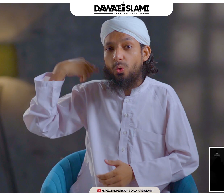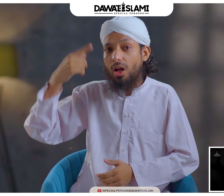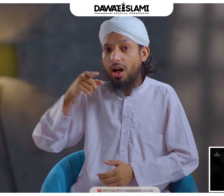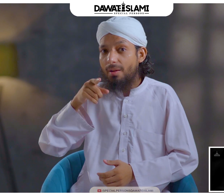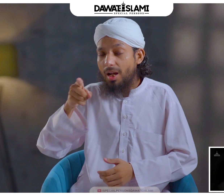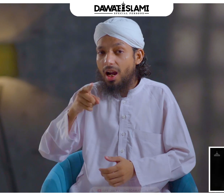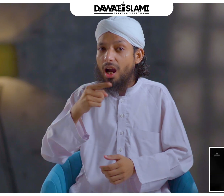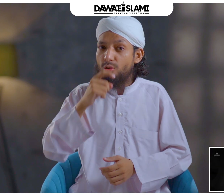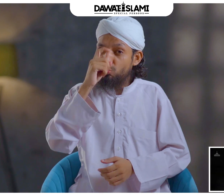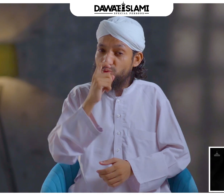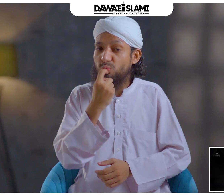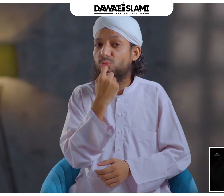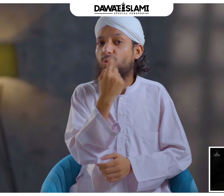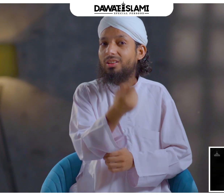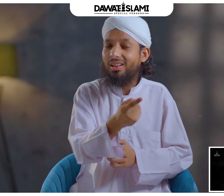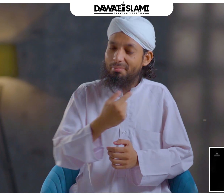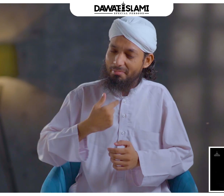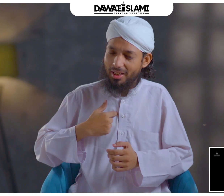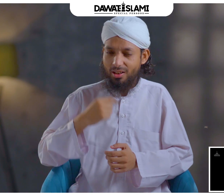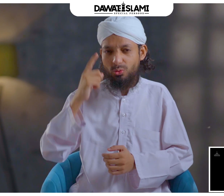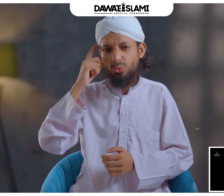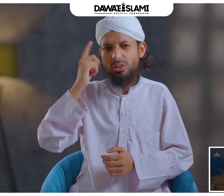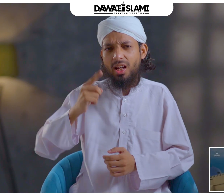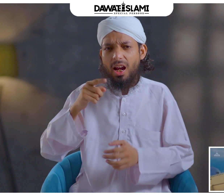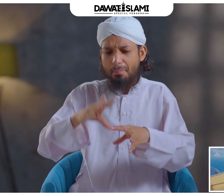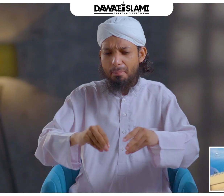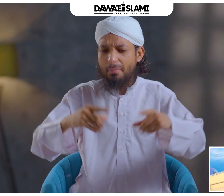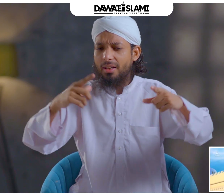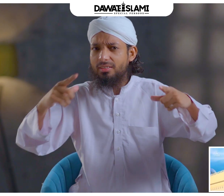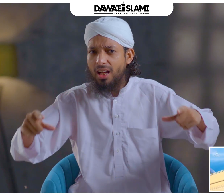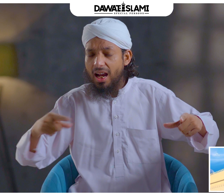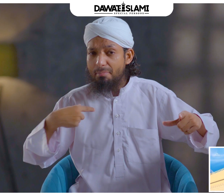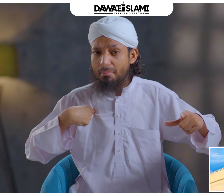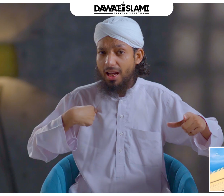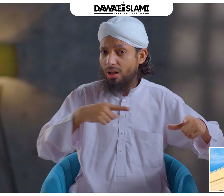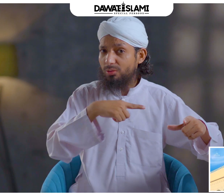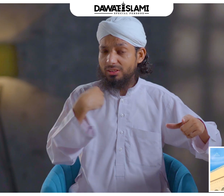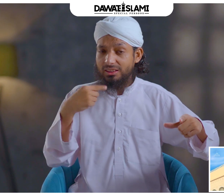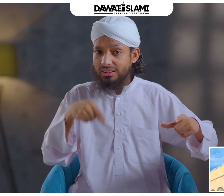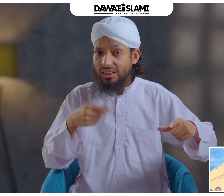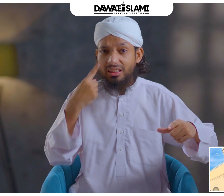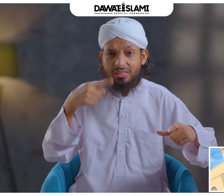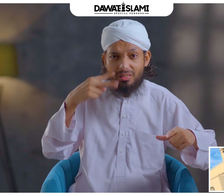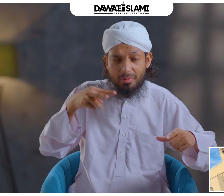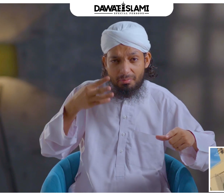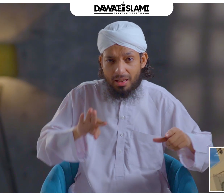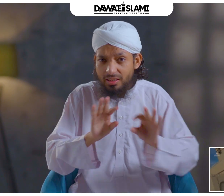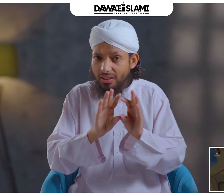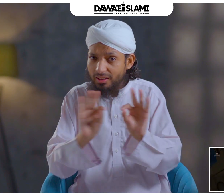یہ تانا دیتے کہ محمد عربی صلی اللہ علیہ وسلم کے غلام عہد شکن ہوتے ہیں، اس لیے میں نے سوچا